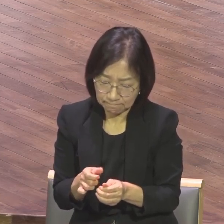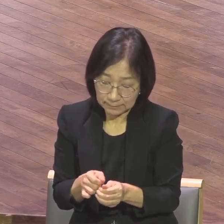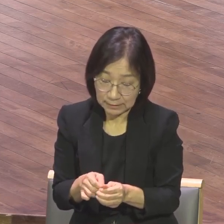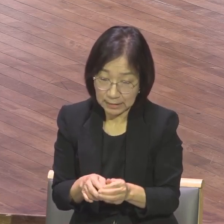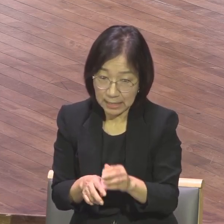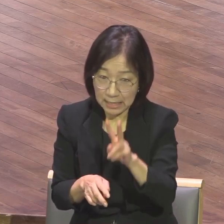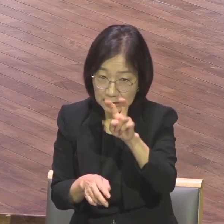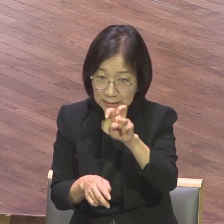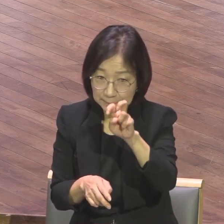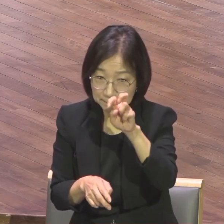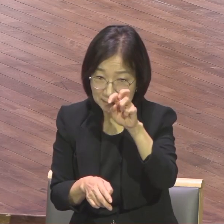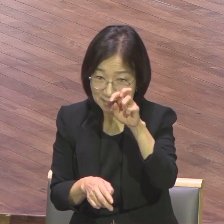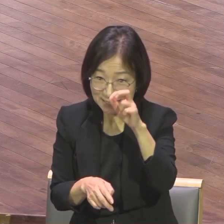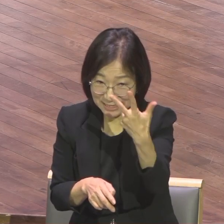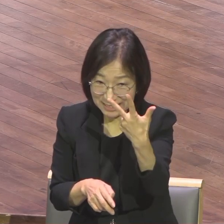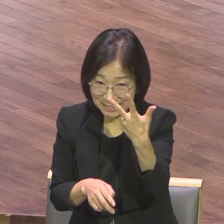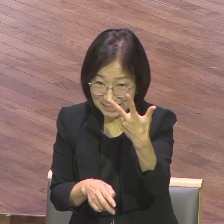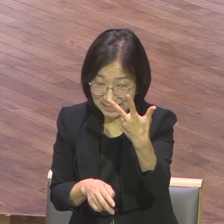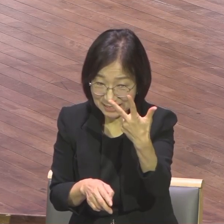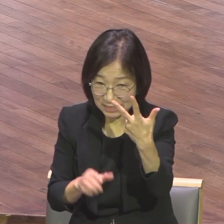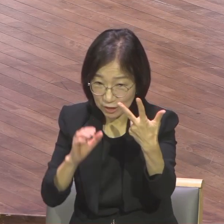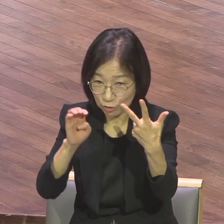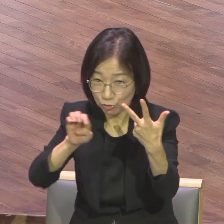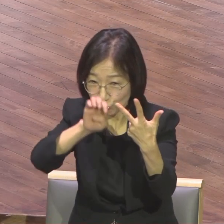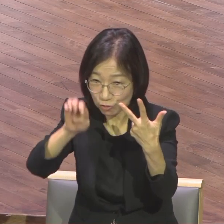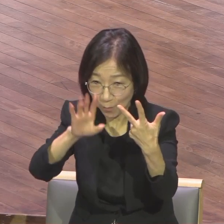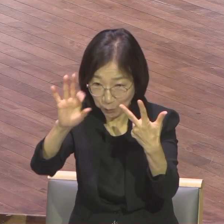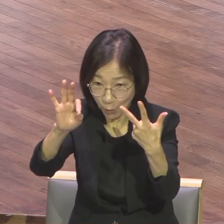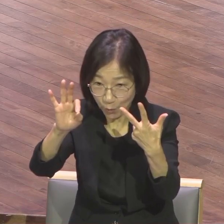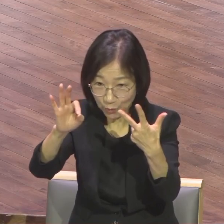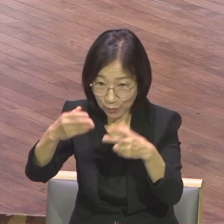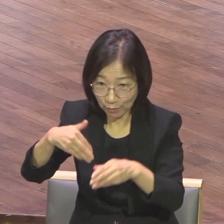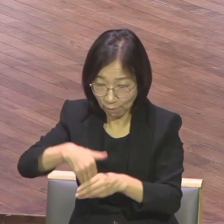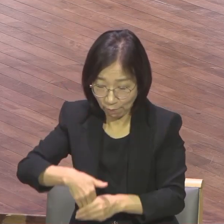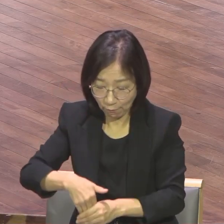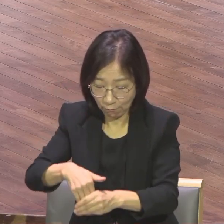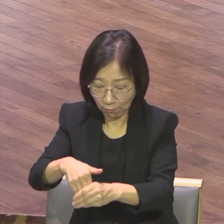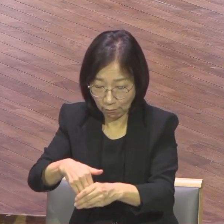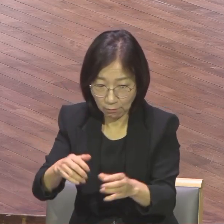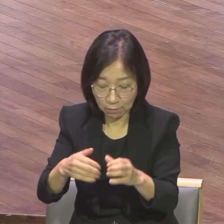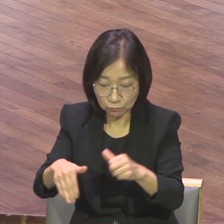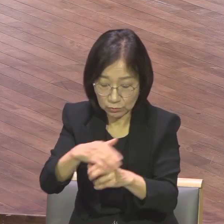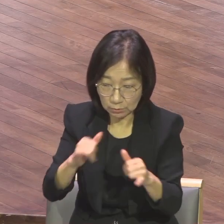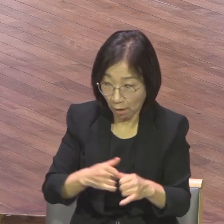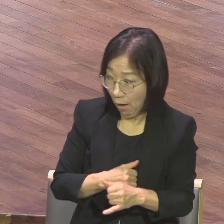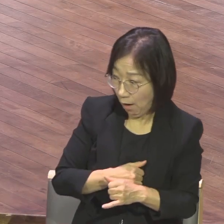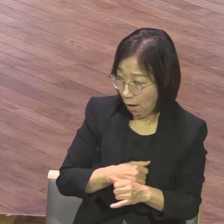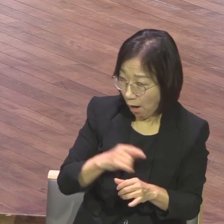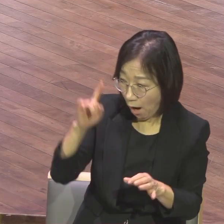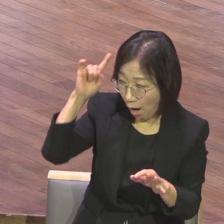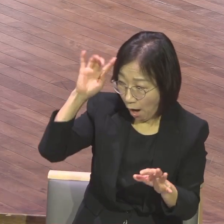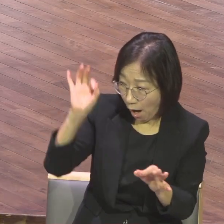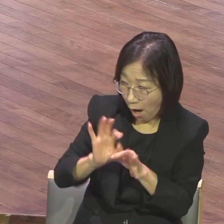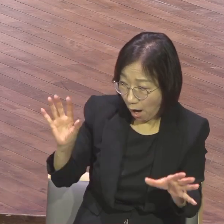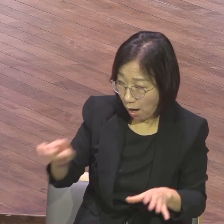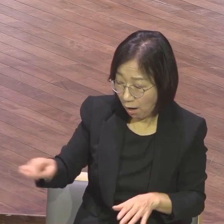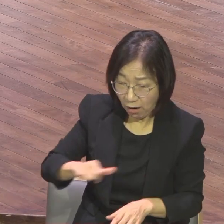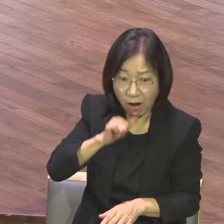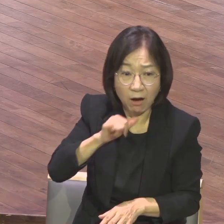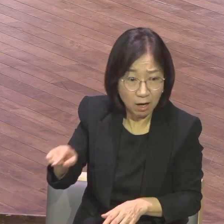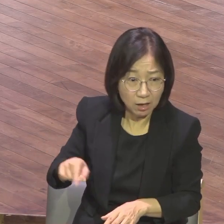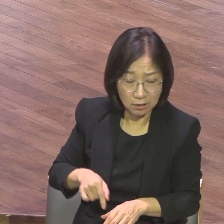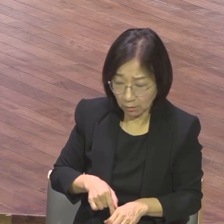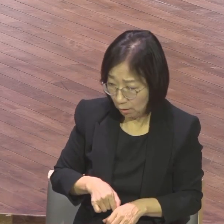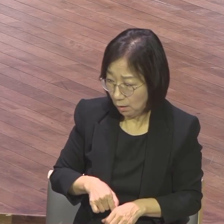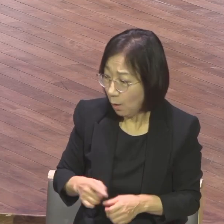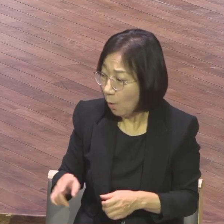그 사람들이 놀라서 어떻게 그렇게 이 많은 헌금 할 수 있느냐. 이분 웃음에 이 소경이 이런 말을 했어요. 내 친구에게